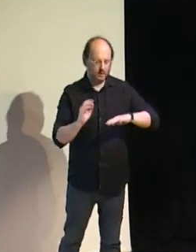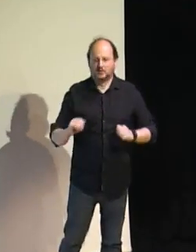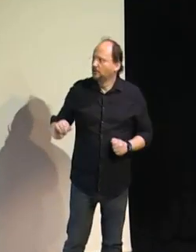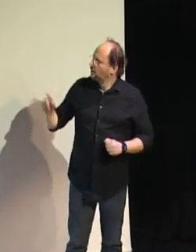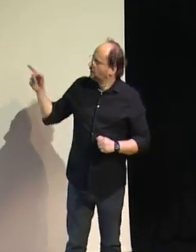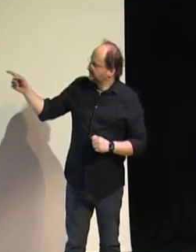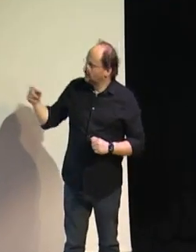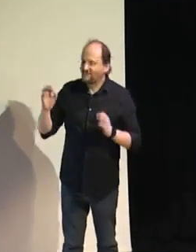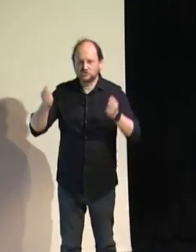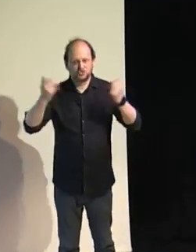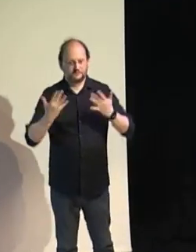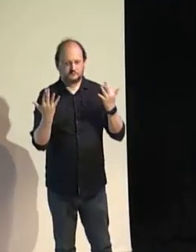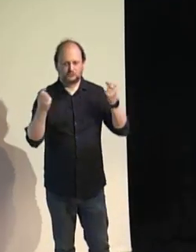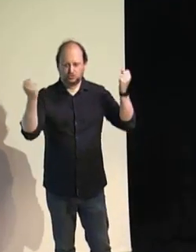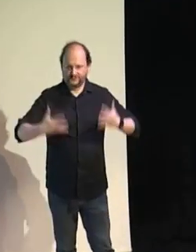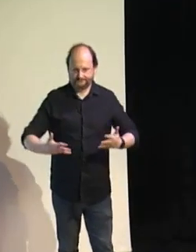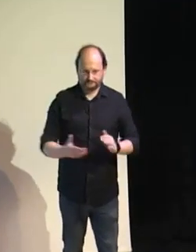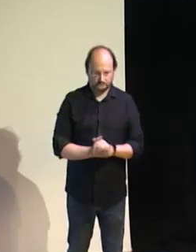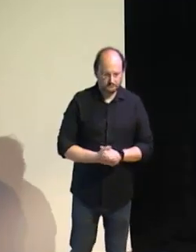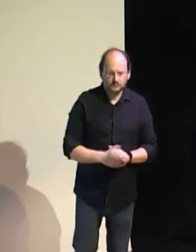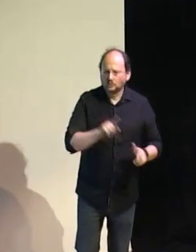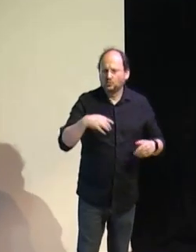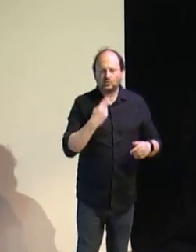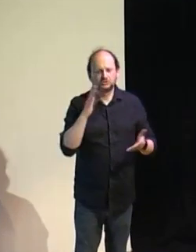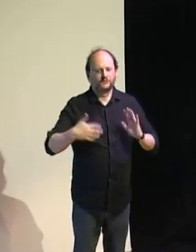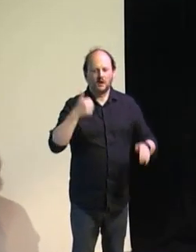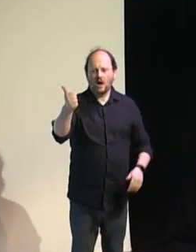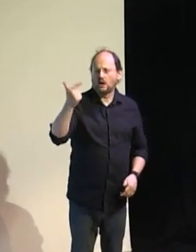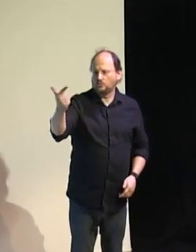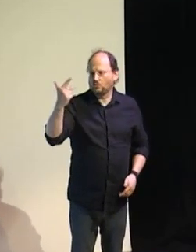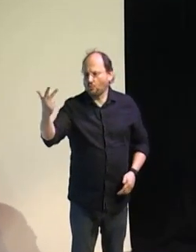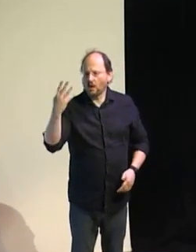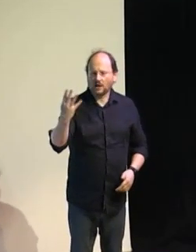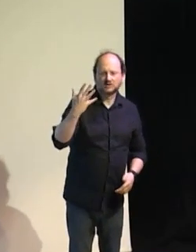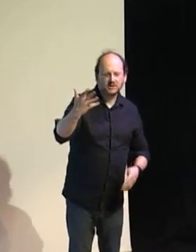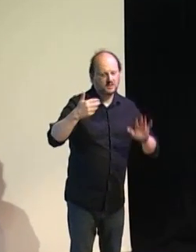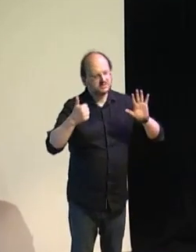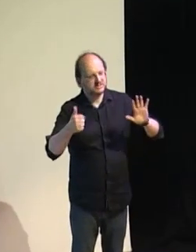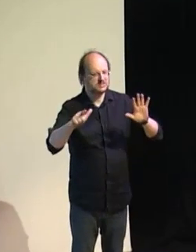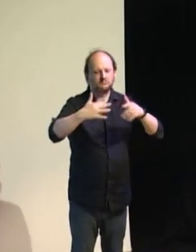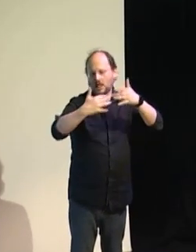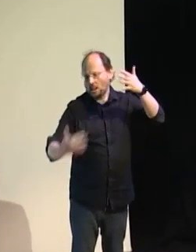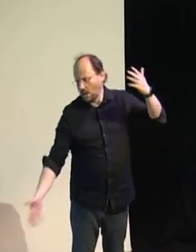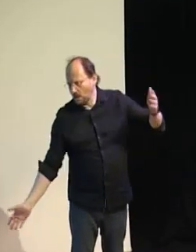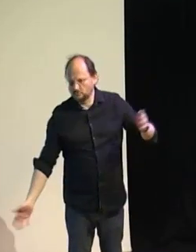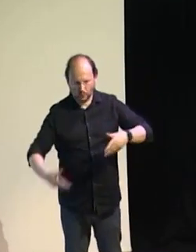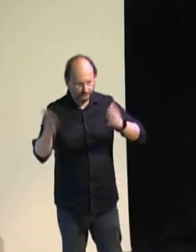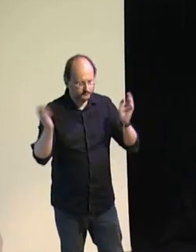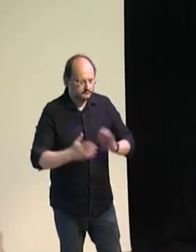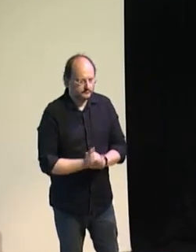Donc voilà, j'en ai bientôt terminé. Maintenant, parlons un petit peu des chiffres. Donc on utilise les chiffres, 1, 2, 3, 4, 5, 6, 7, etc. Très